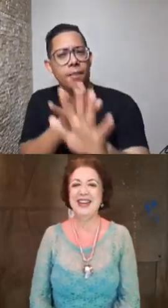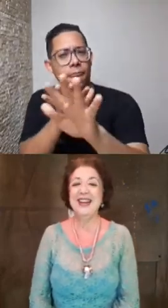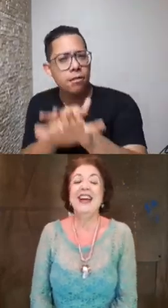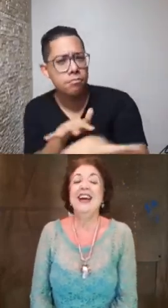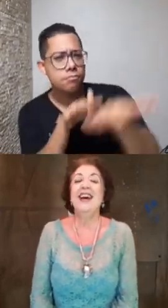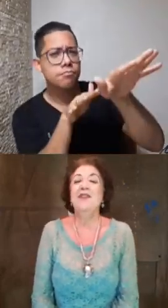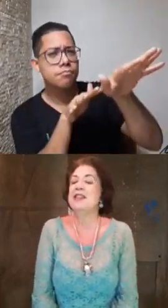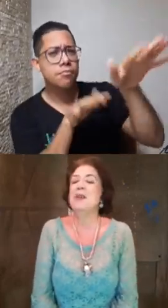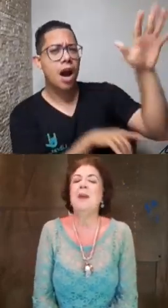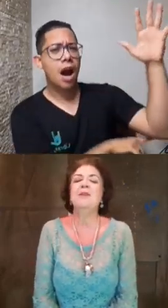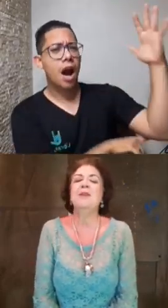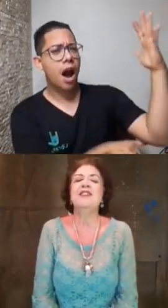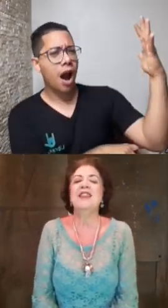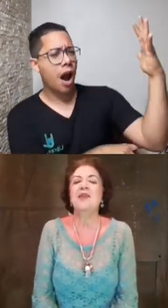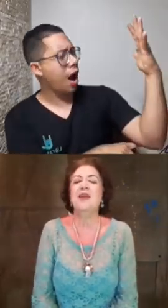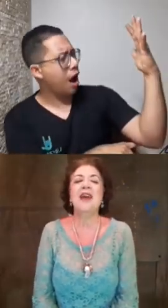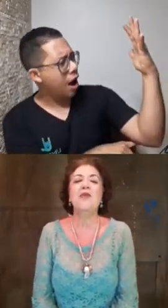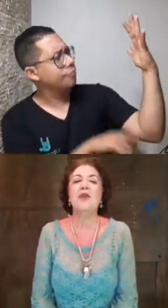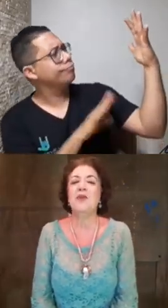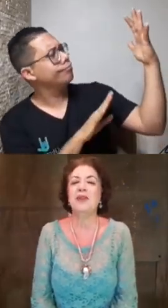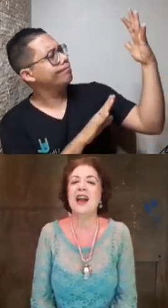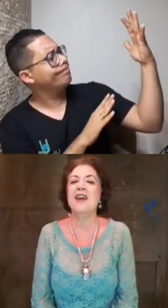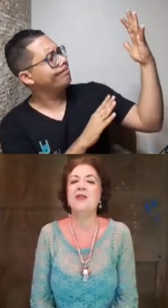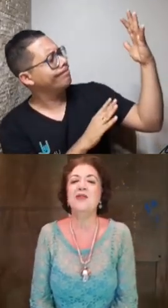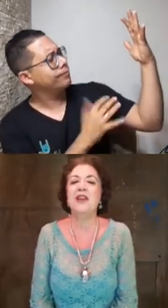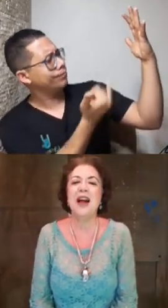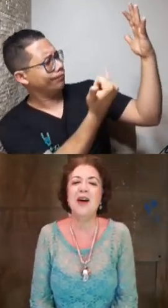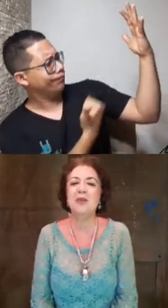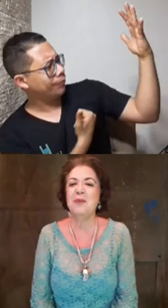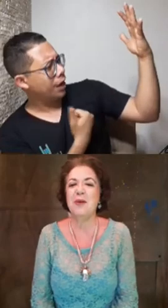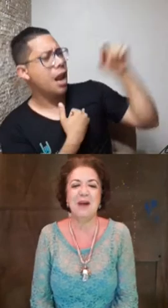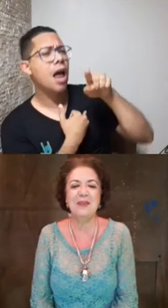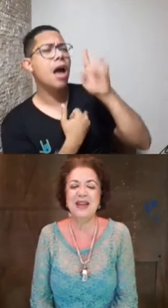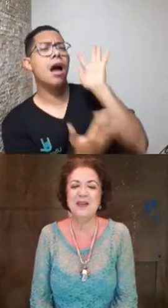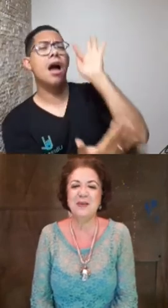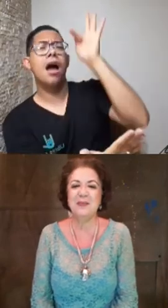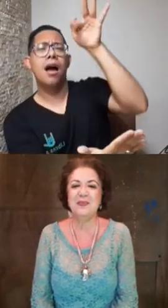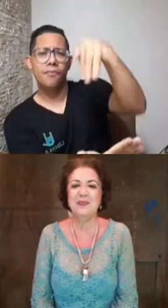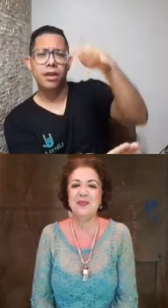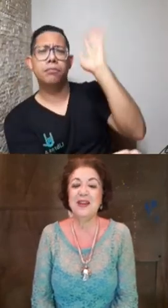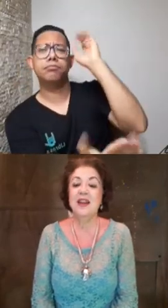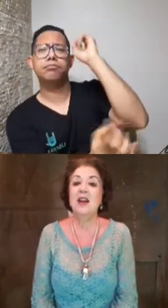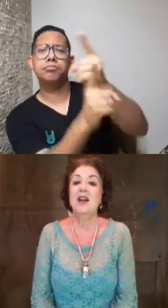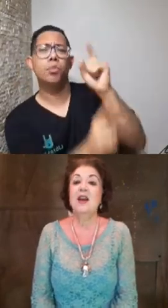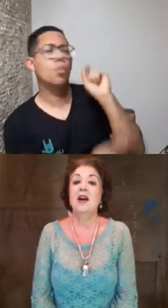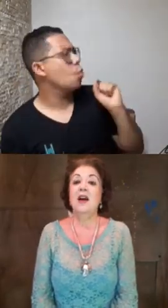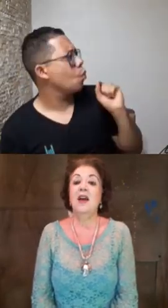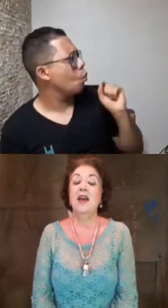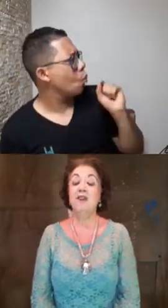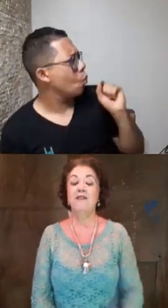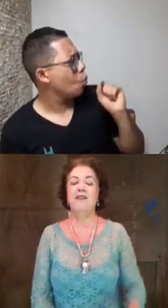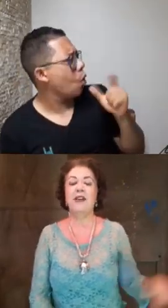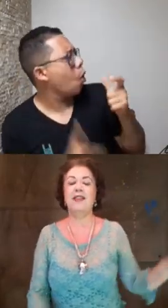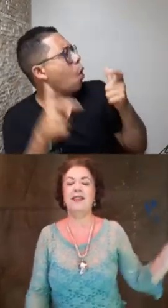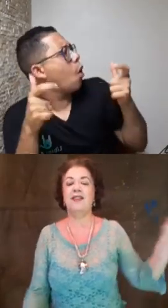Árvore, você pode me dizer o que é que eu vou encontrar no final do meu caminho?